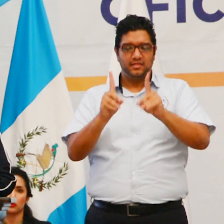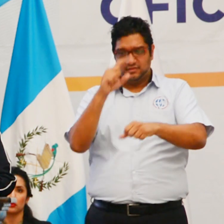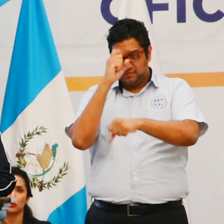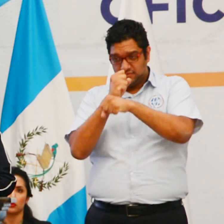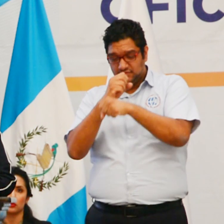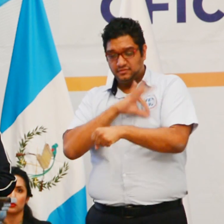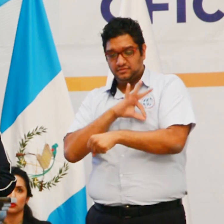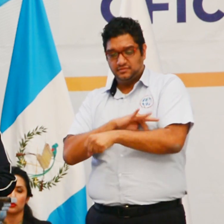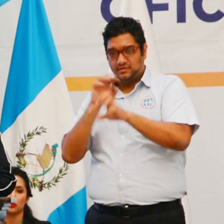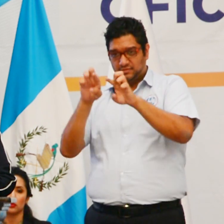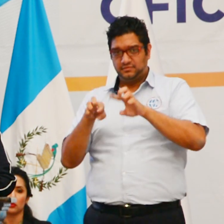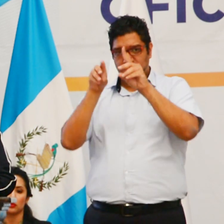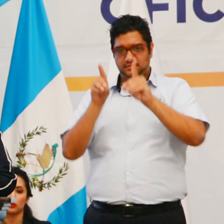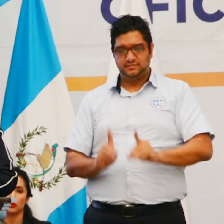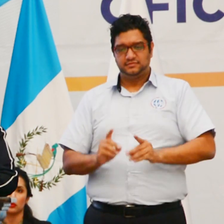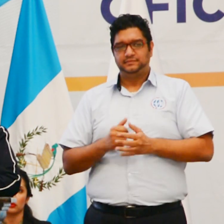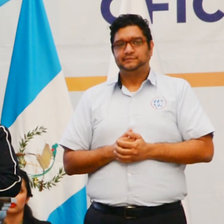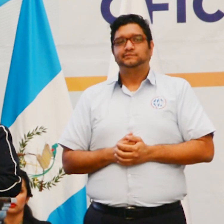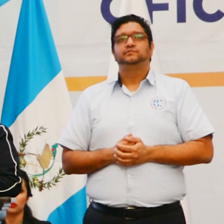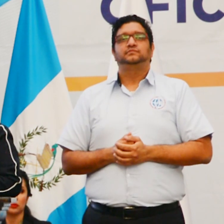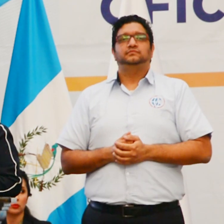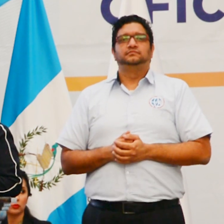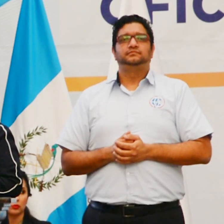y social de las personas con discapacidad.